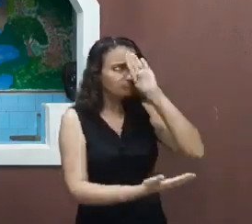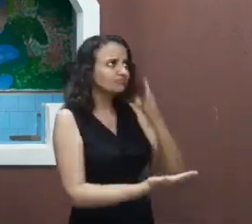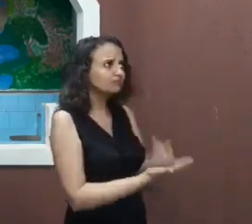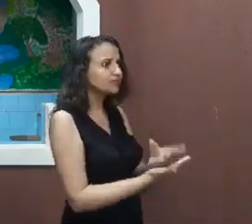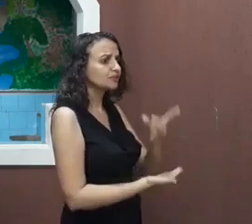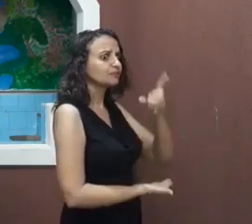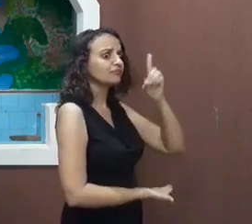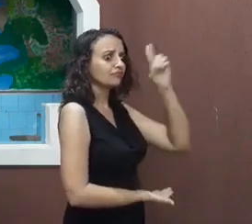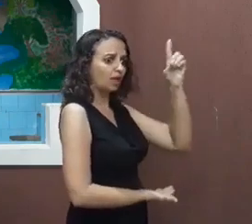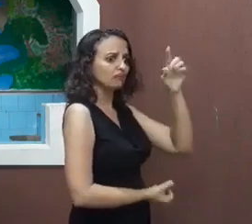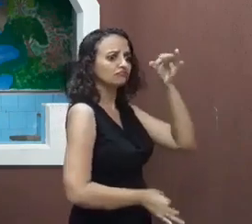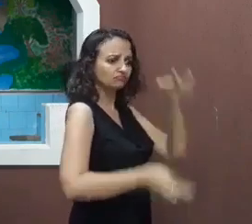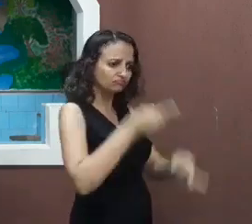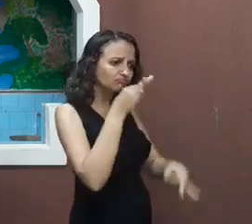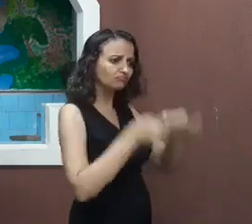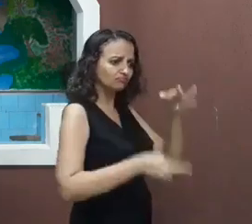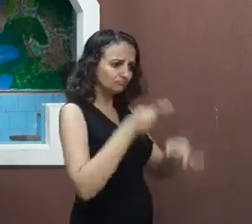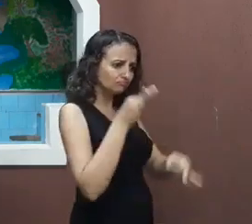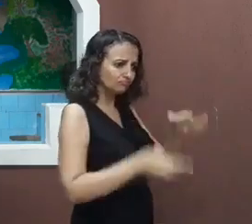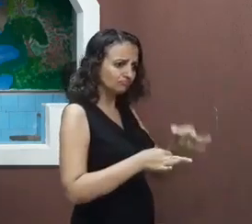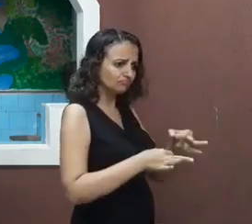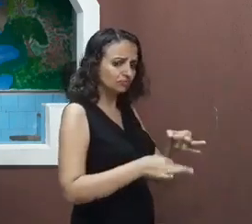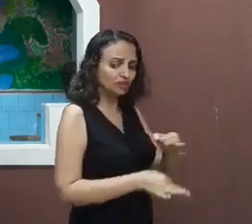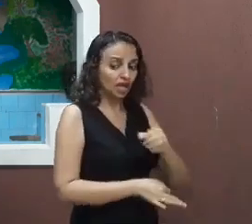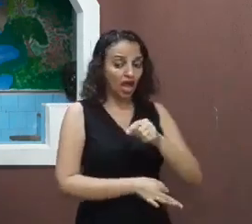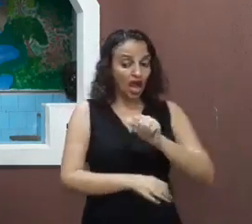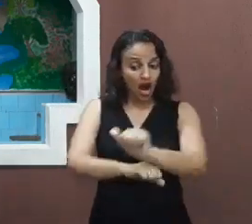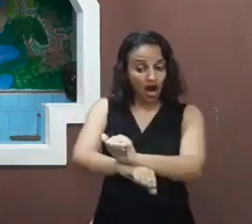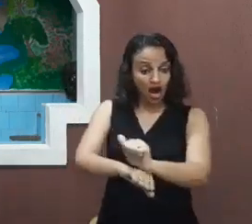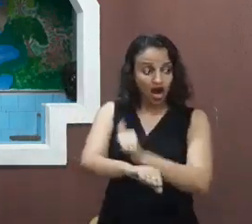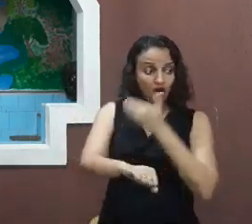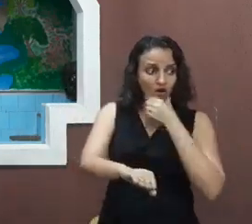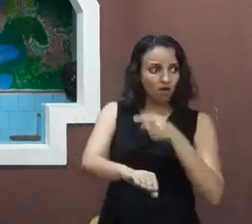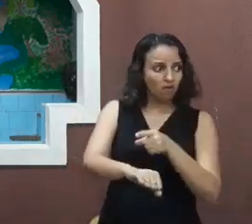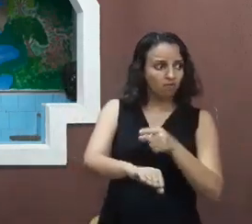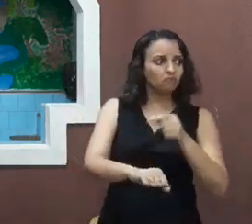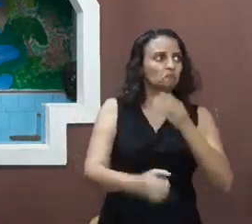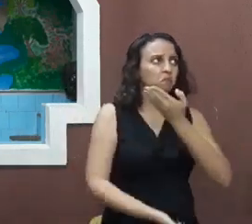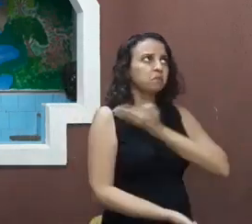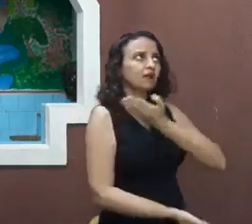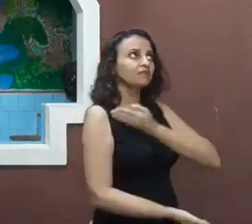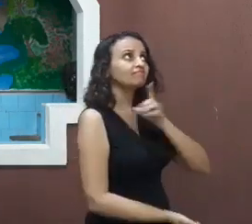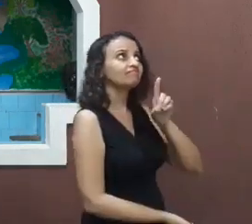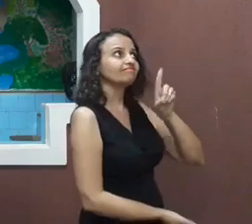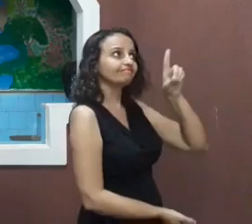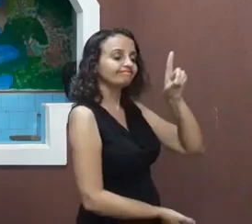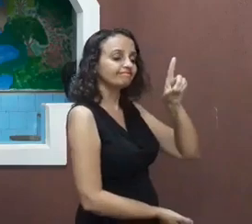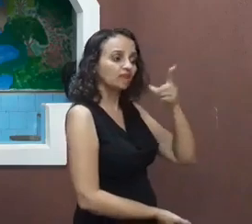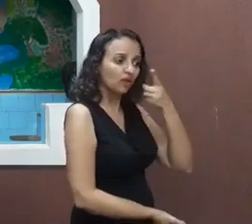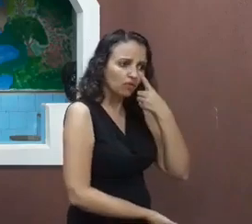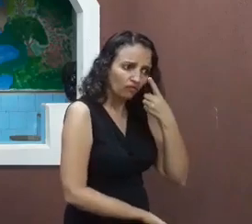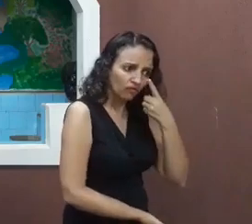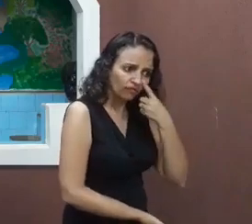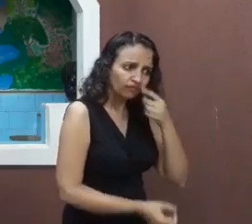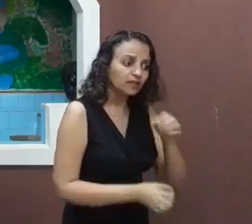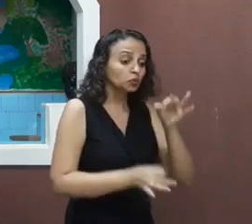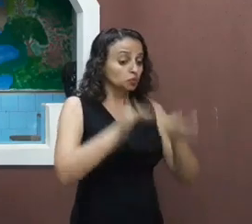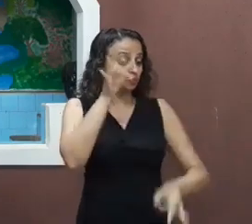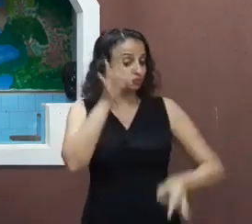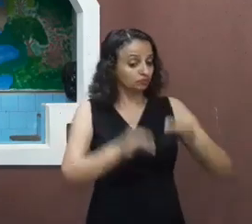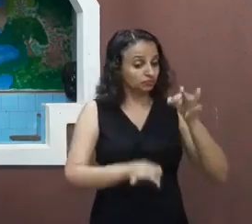imputado como justiça, foi chamado amigo de Deus. Vede então que o homem é